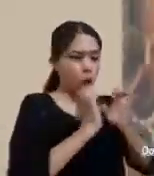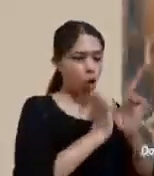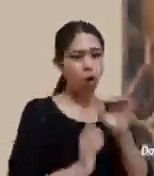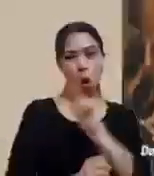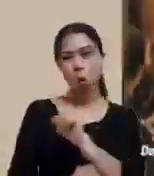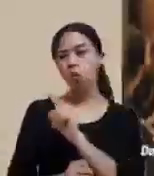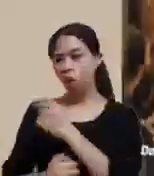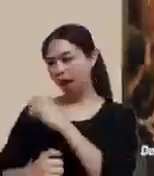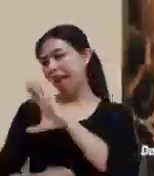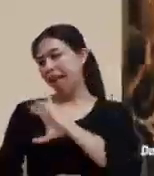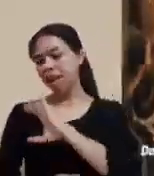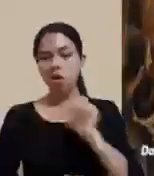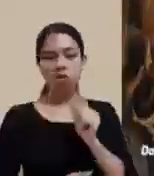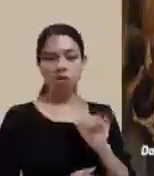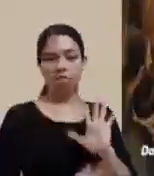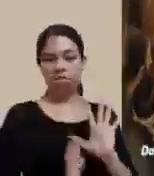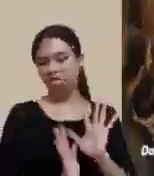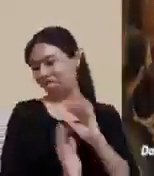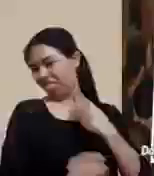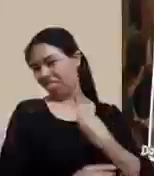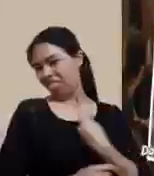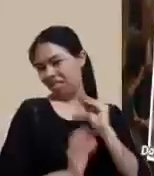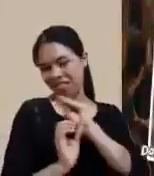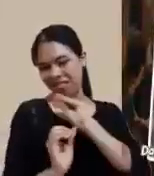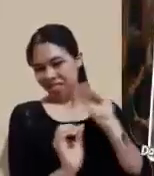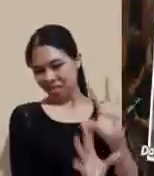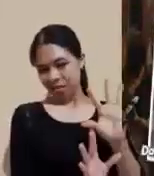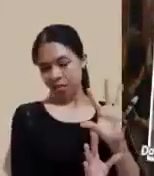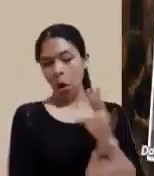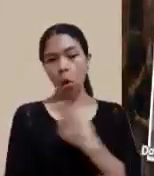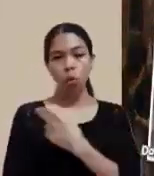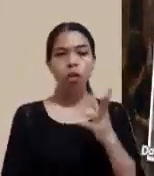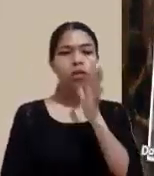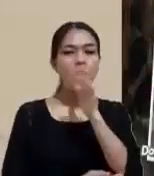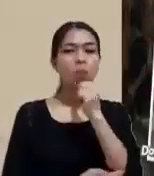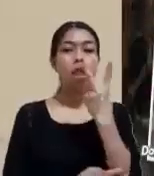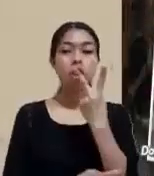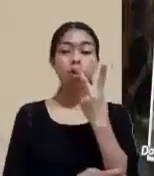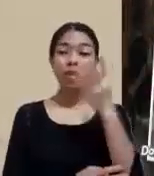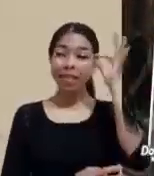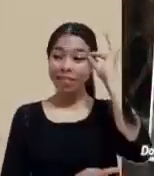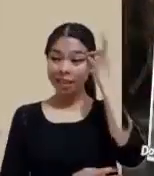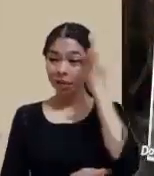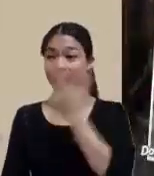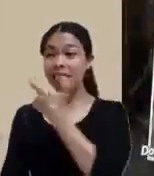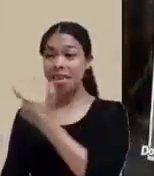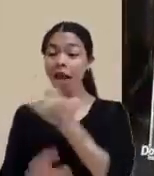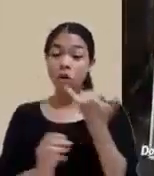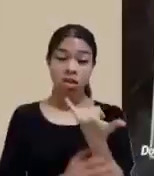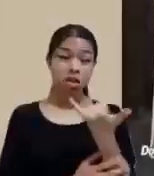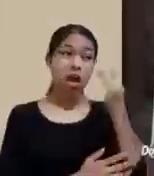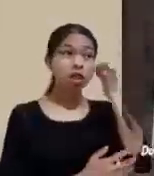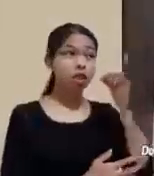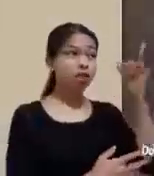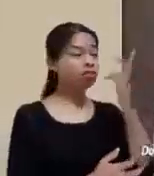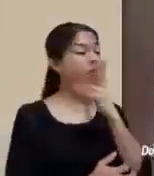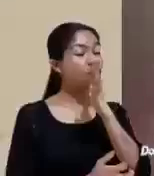al primero y despreciará al segundo. En resumen, no pueden servir a Dios y al